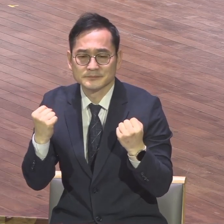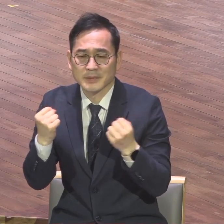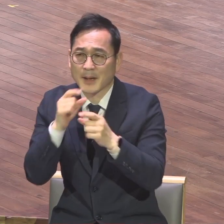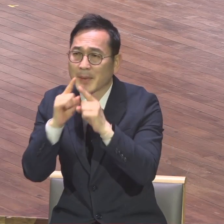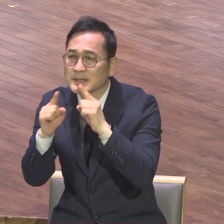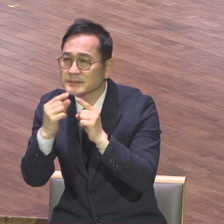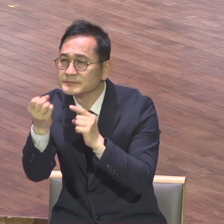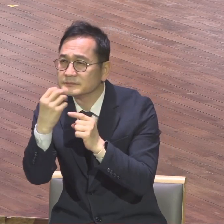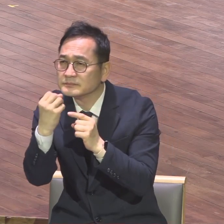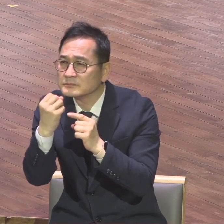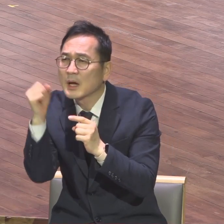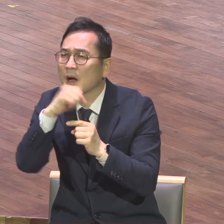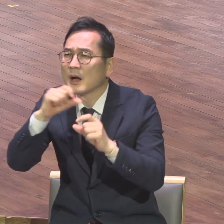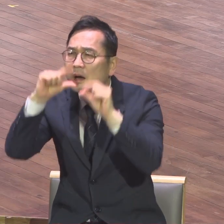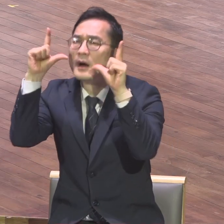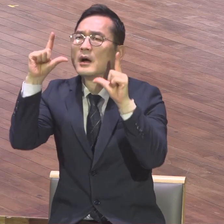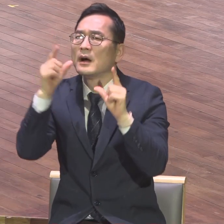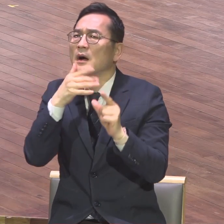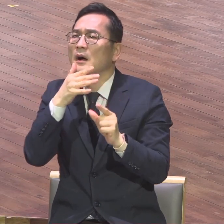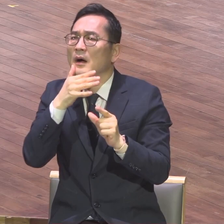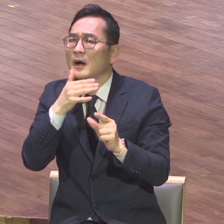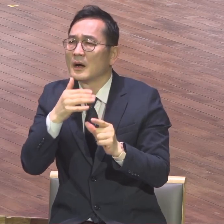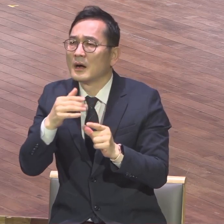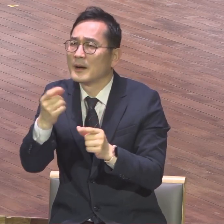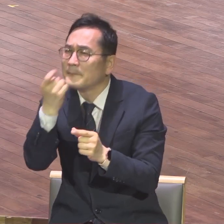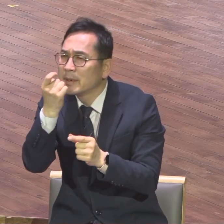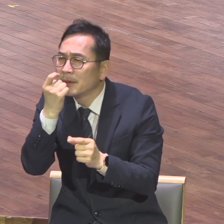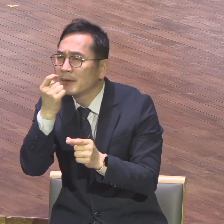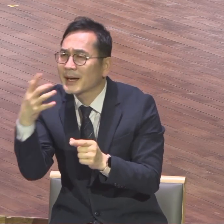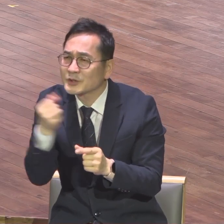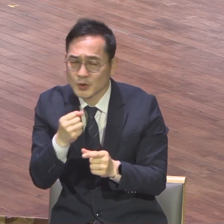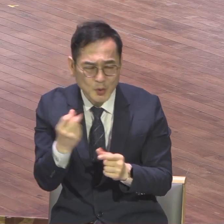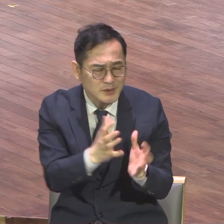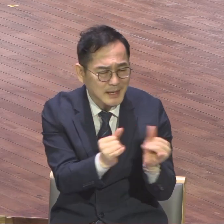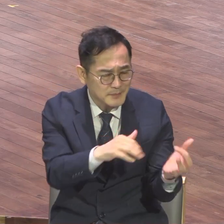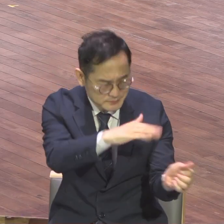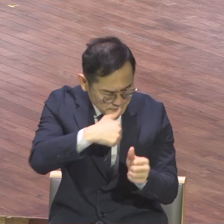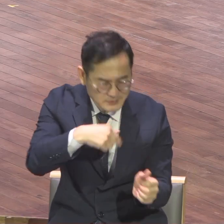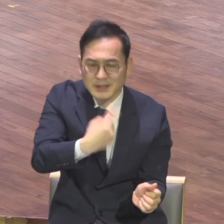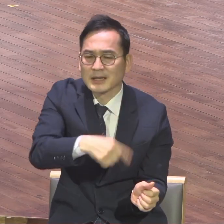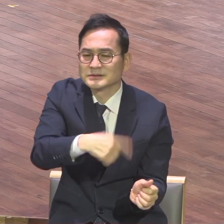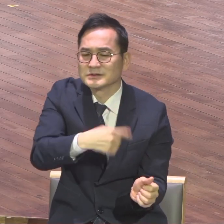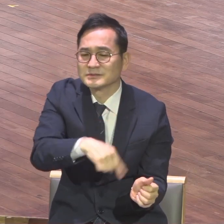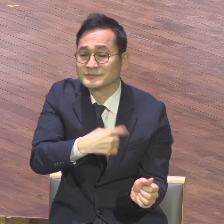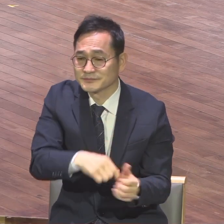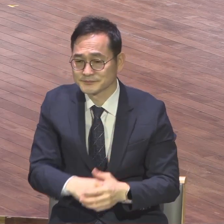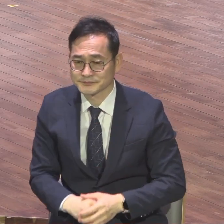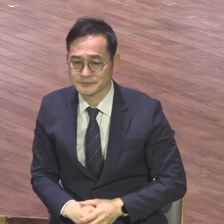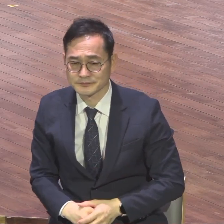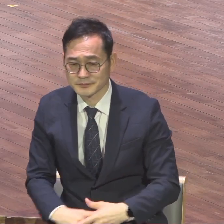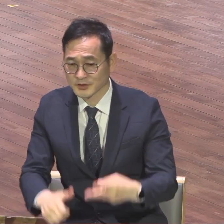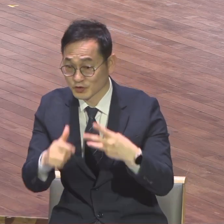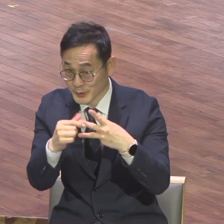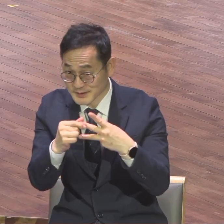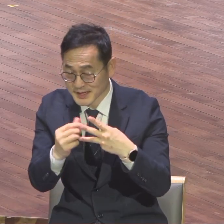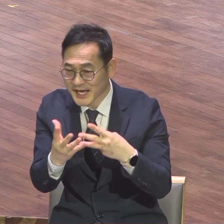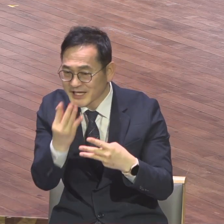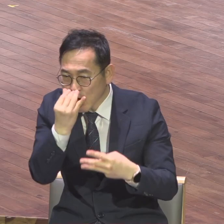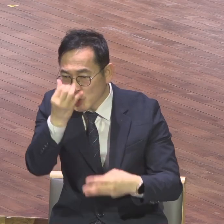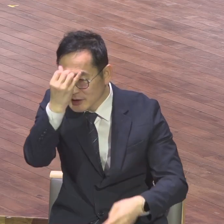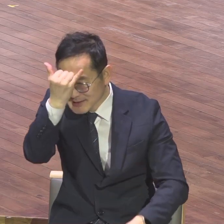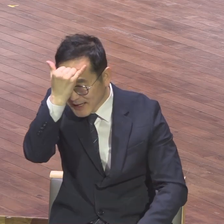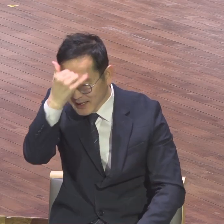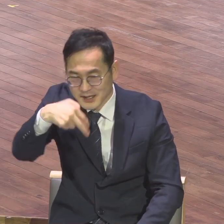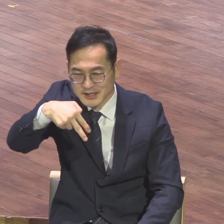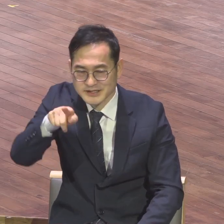들으면서 깨닫고 이걸 또 가르치고 인도한다. 말씀. 두 번째는 성례입니다. 성례.